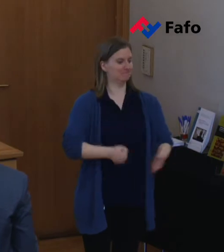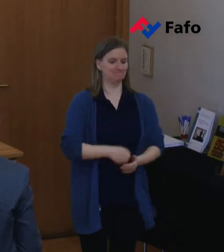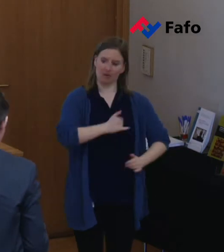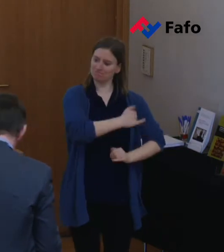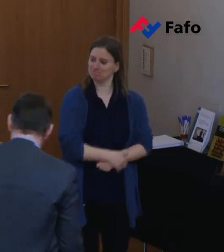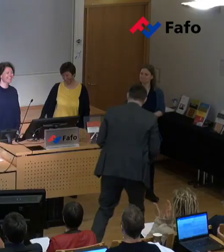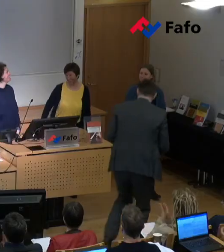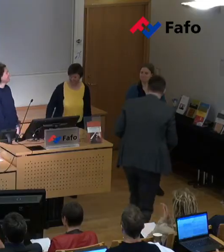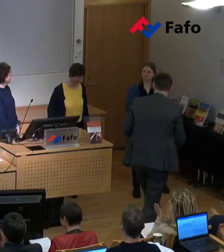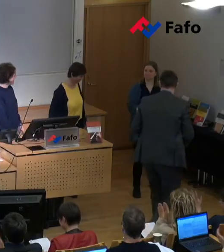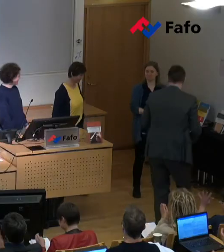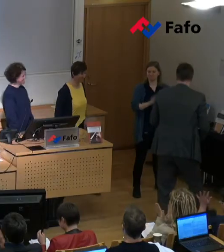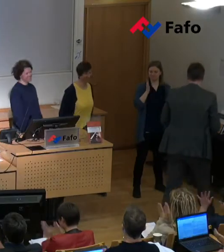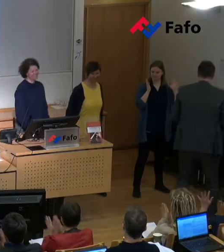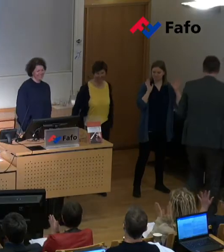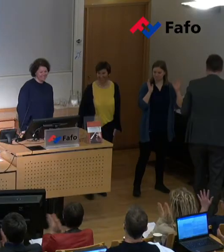det har vi.